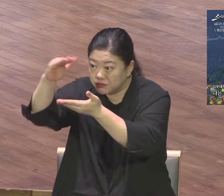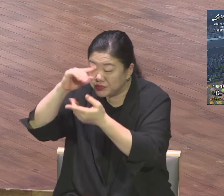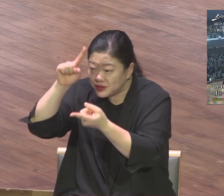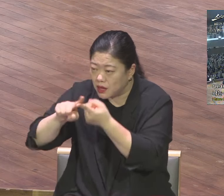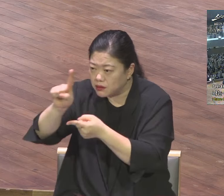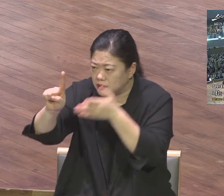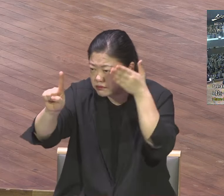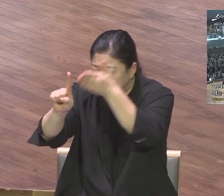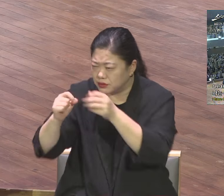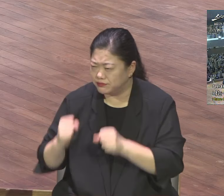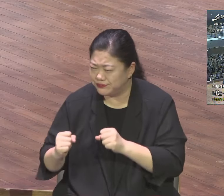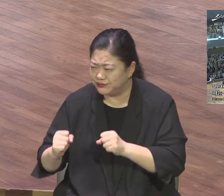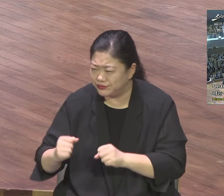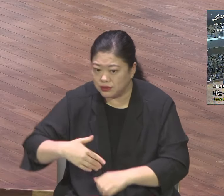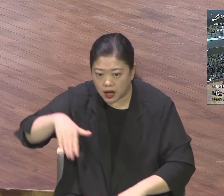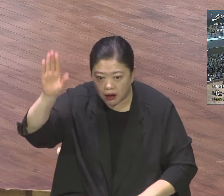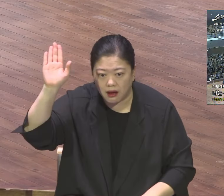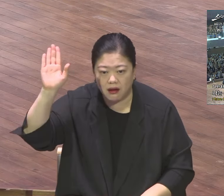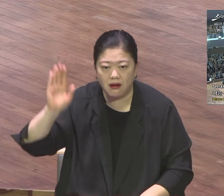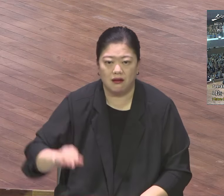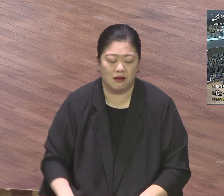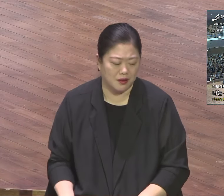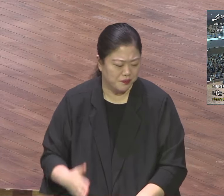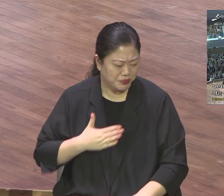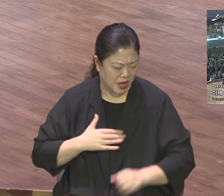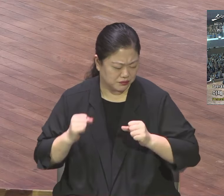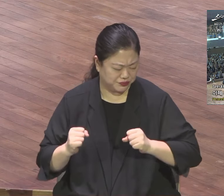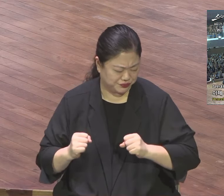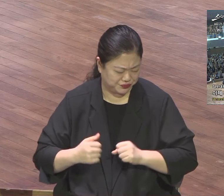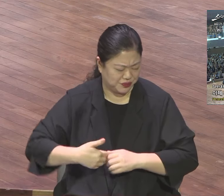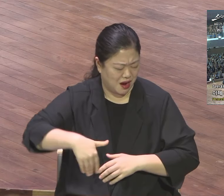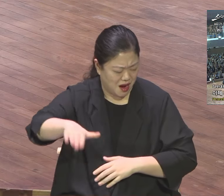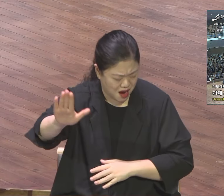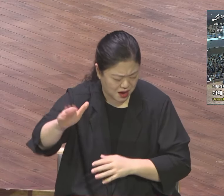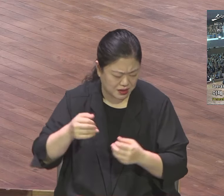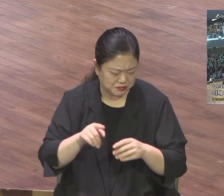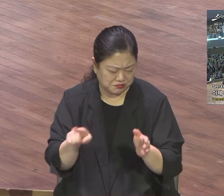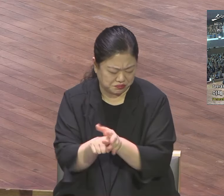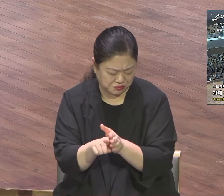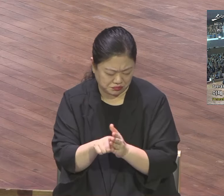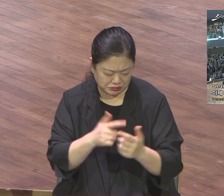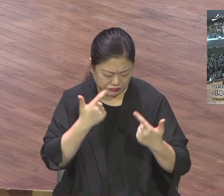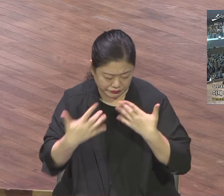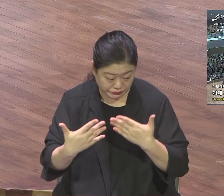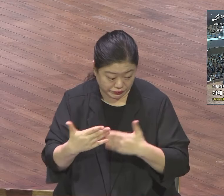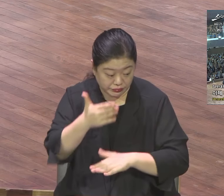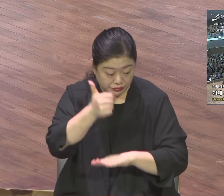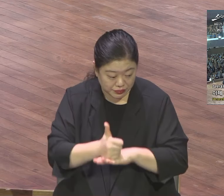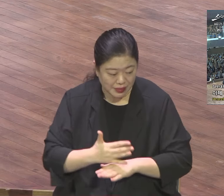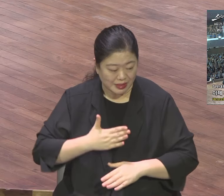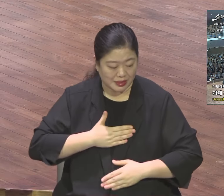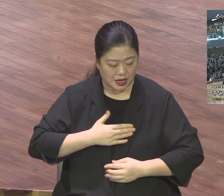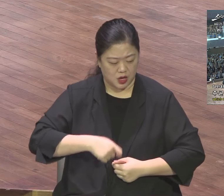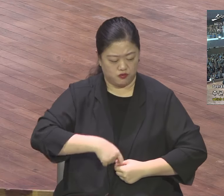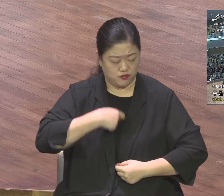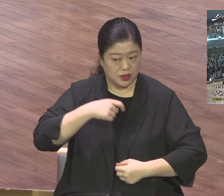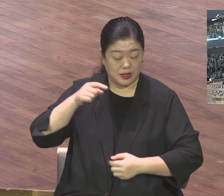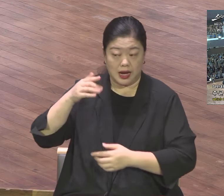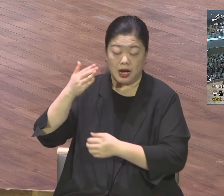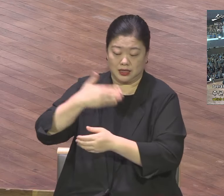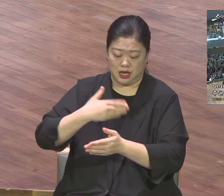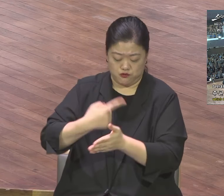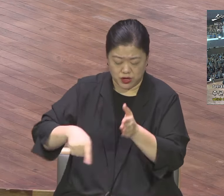선한 싸움을 싸우고 나의 달려갈 길을 마치고 믿음을 지켰으니 이제 후로는 나를 위하여 의에 매려가는 예비되었으므로 주